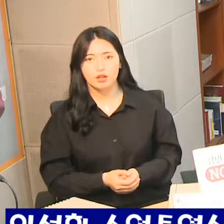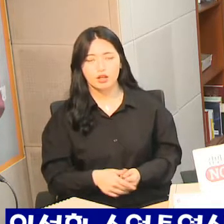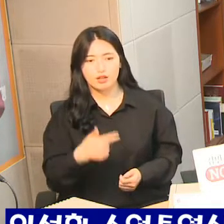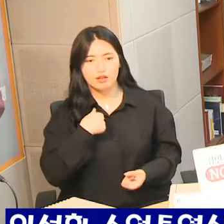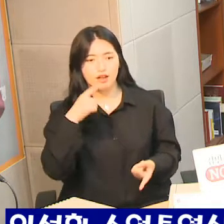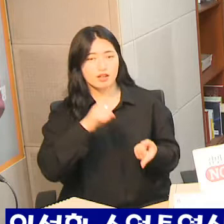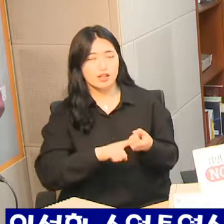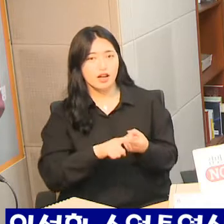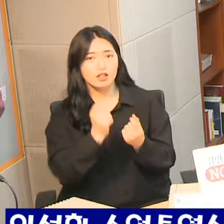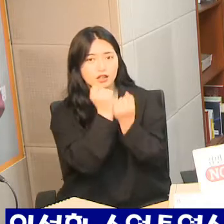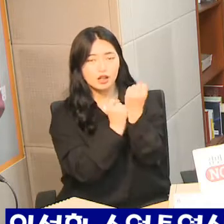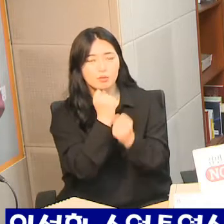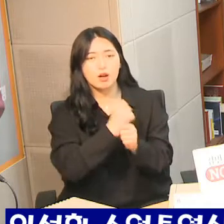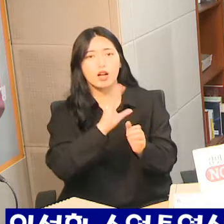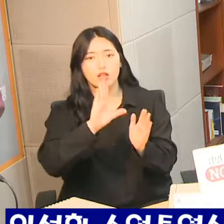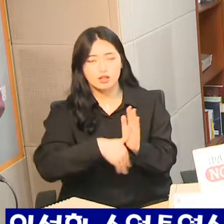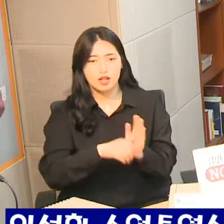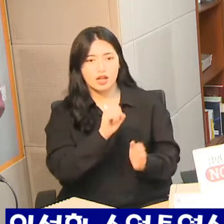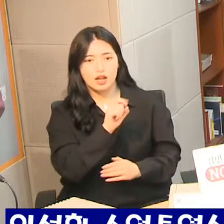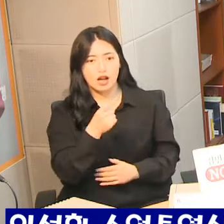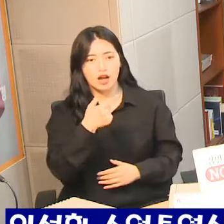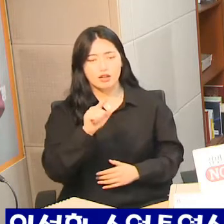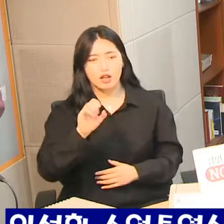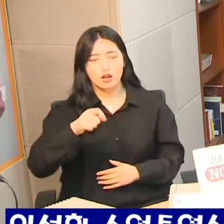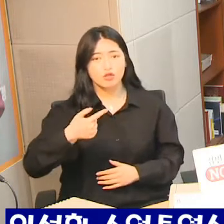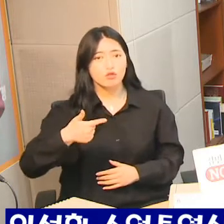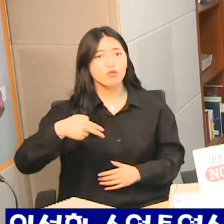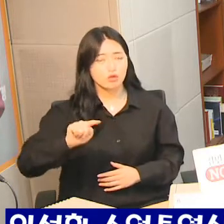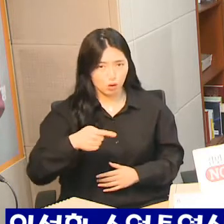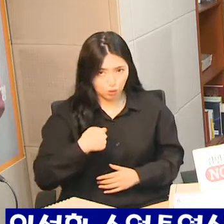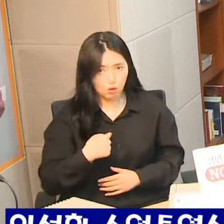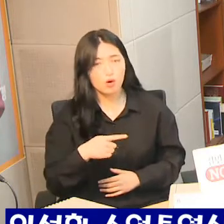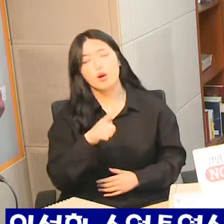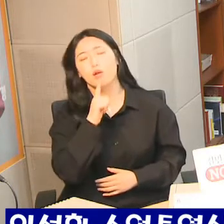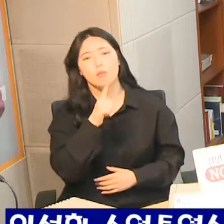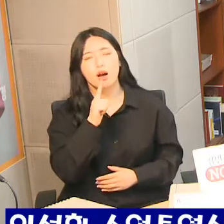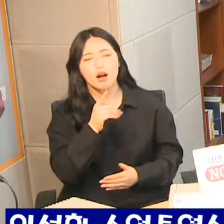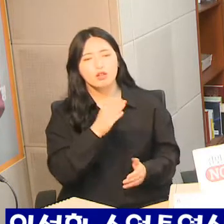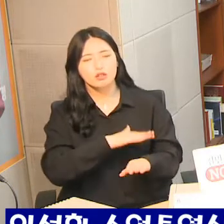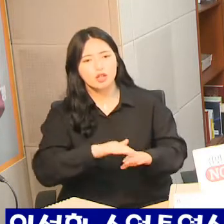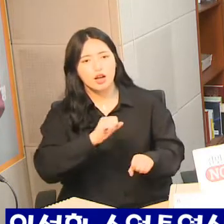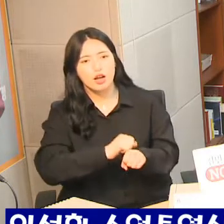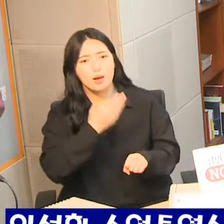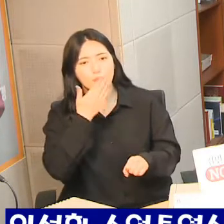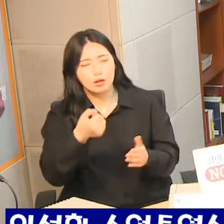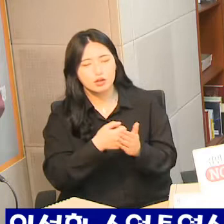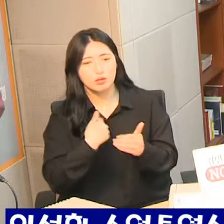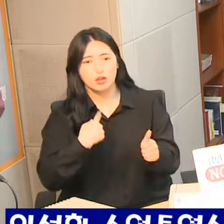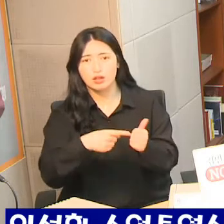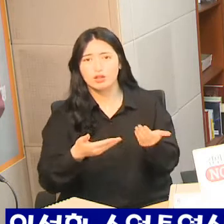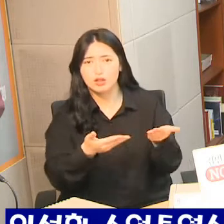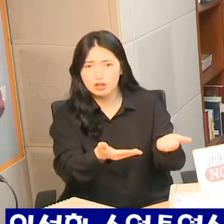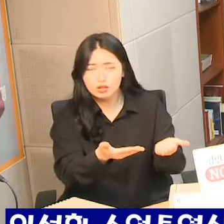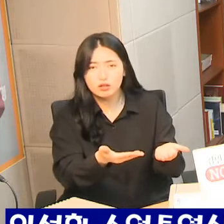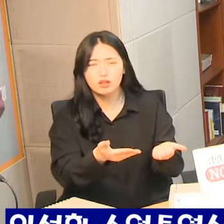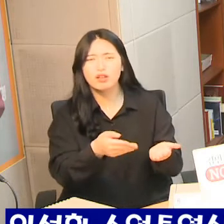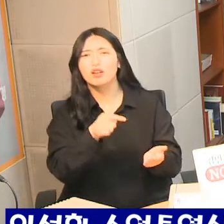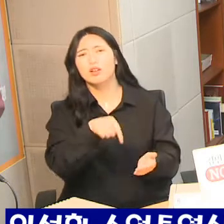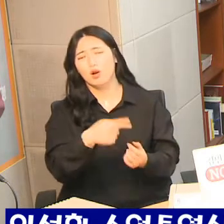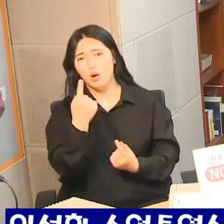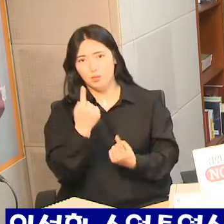대한 설명을 할 때 그냥 아나운서고 방송 많이 해서 말을 잘할 수 있기 때문에 이렇게 가르쳐 드립니다. 이런